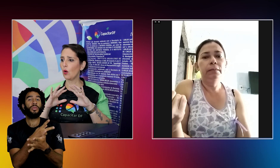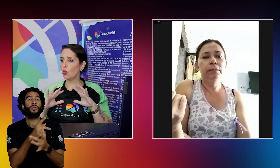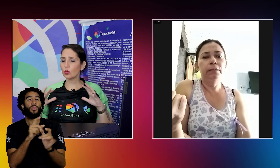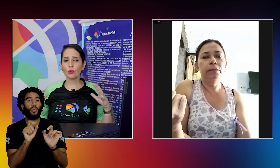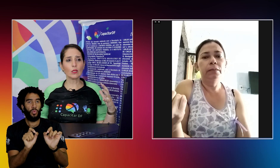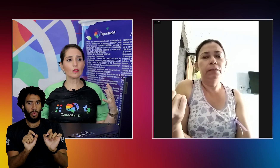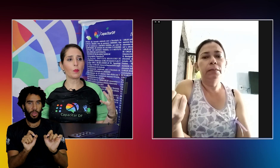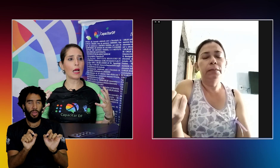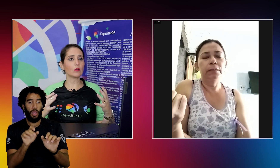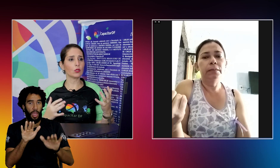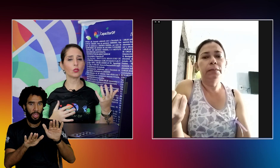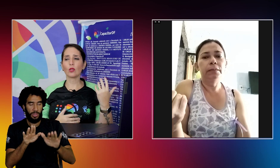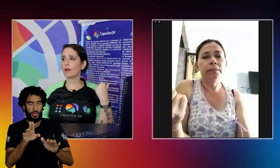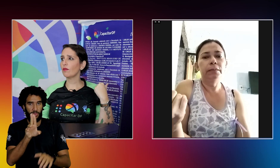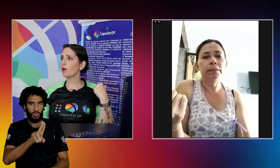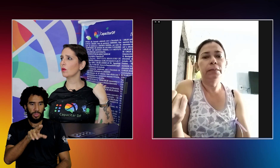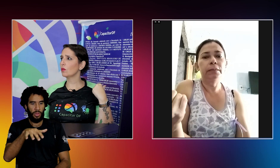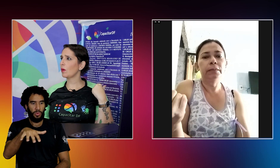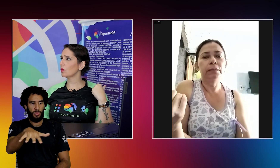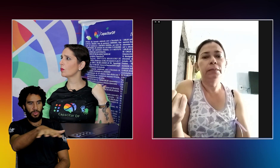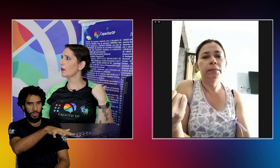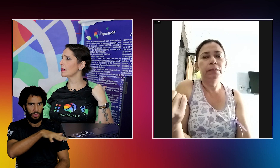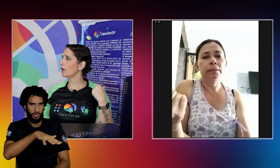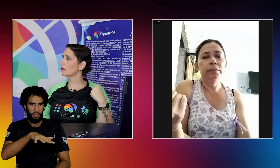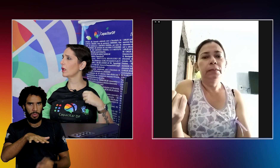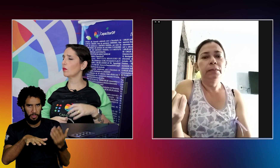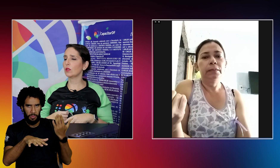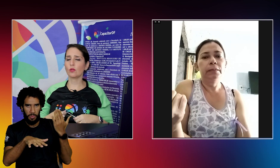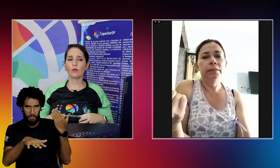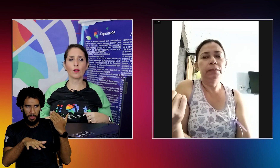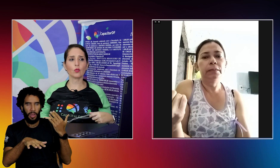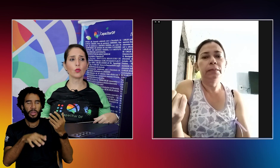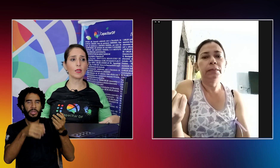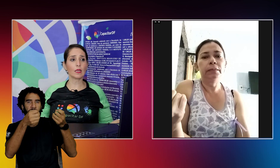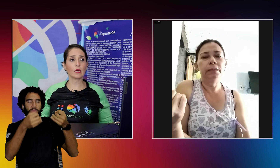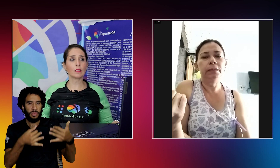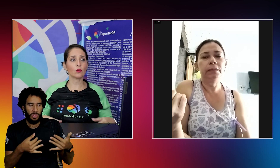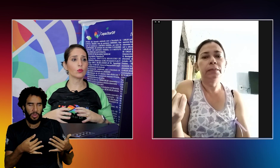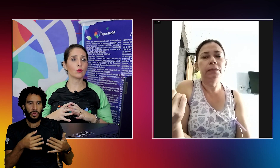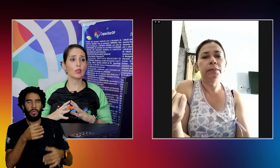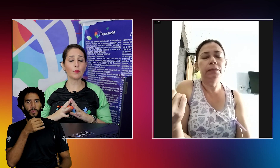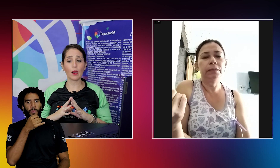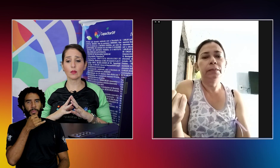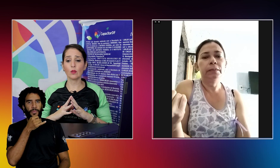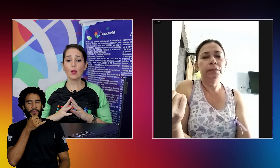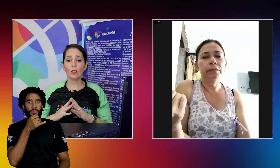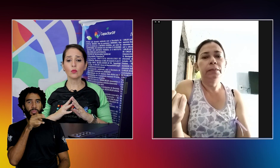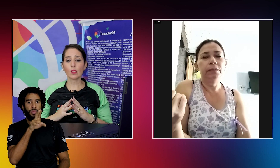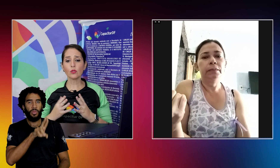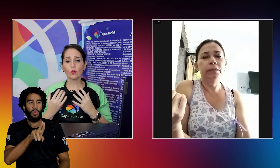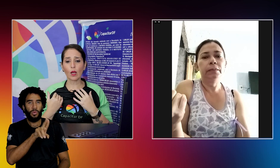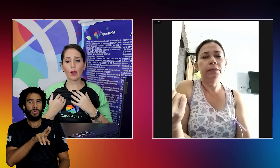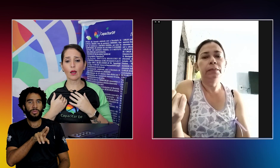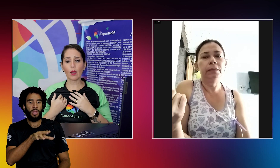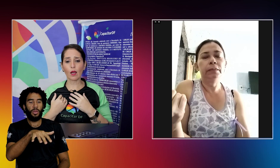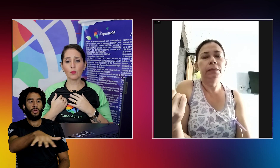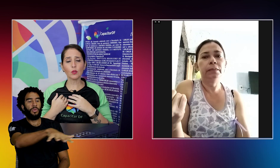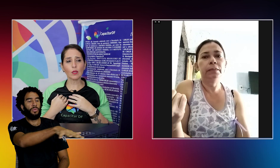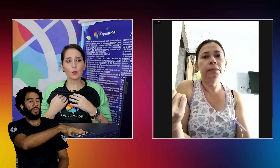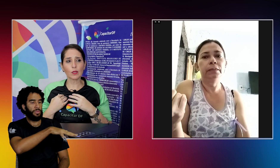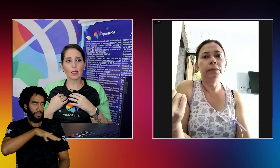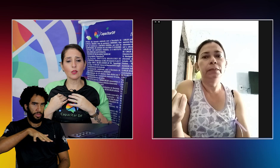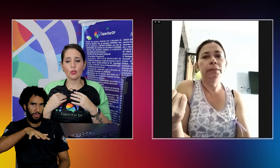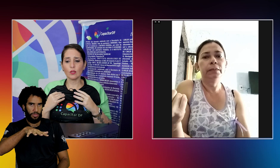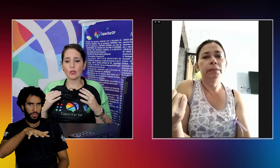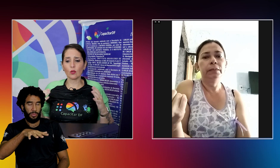o uso do espaço, a gente já até falou no módulo passado, né, quando a gente falou sobre essa questão do espaço. Há muito